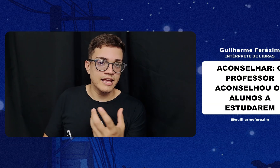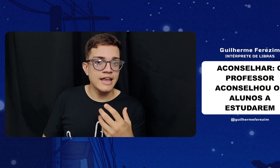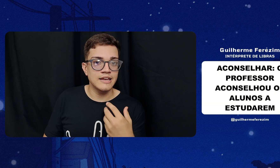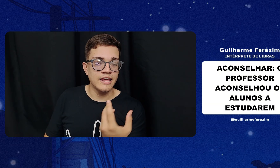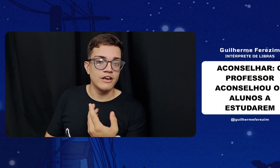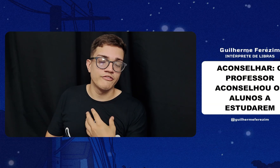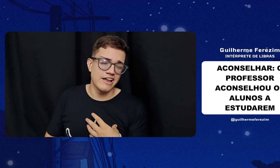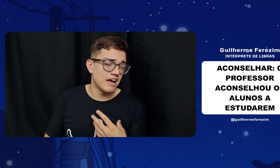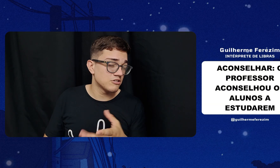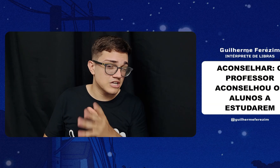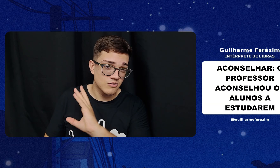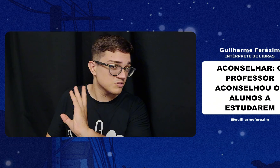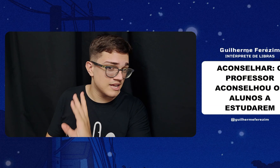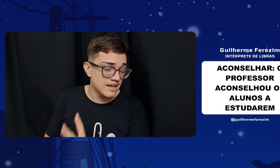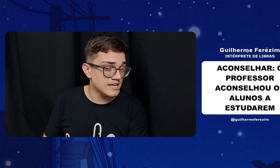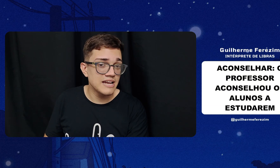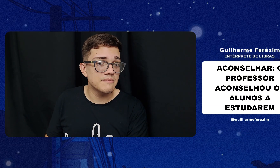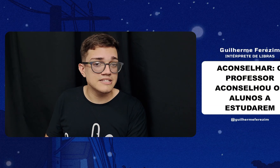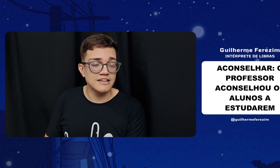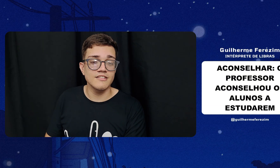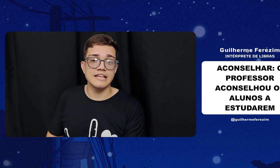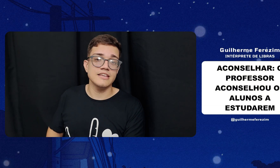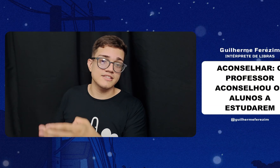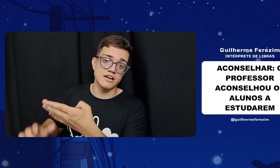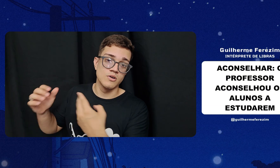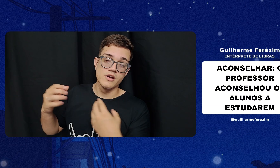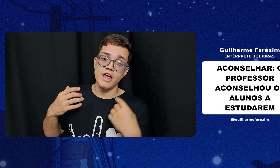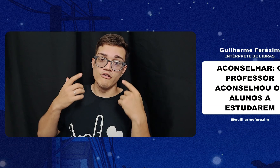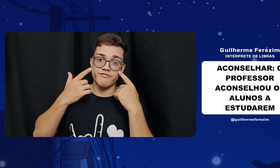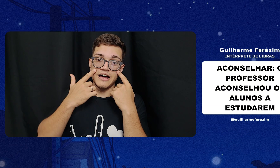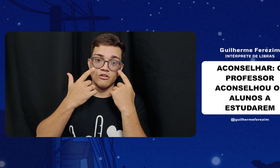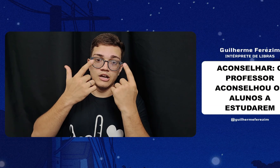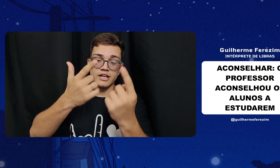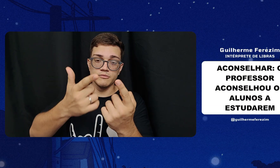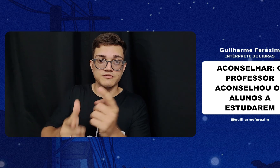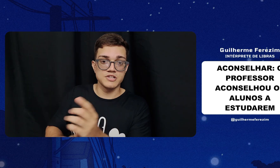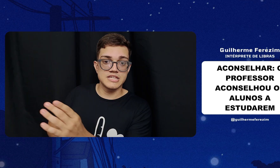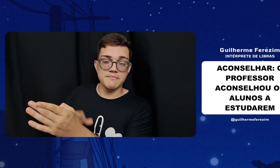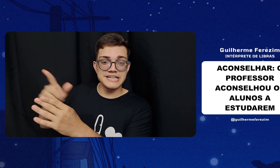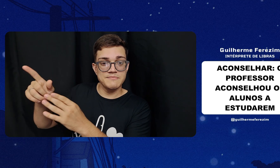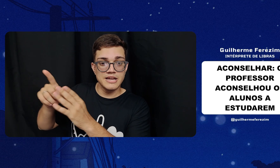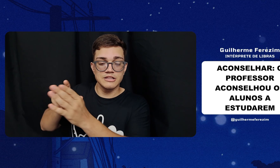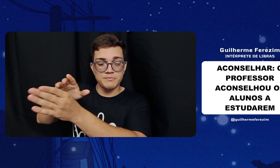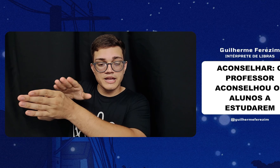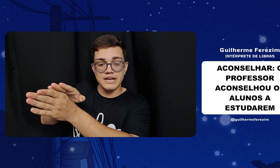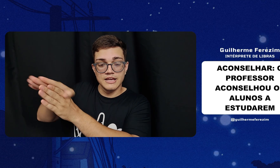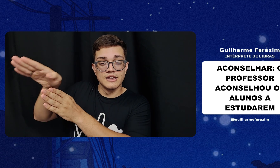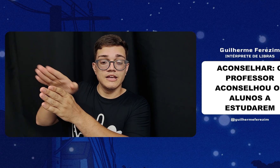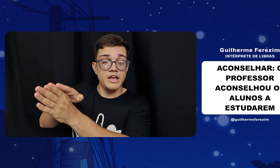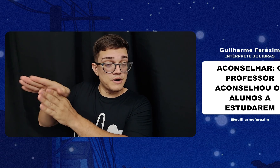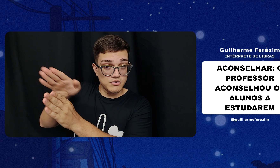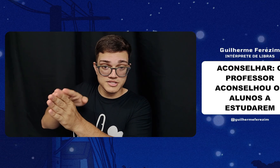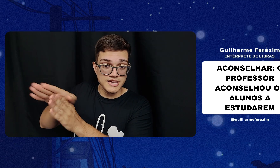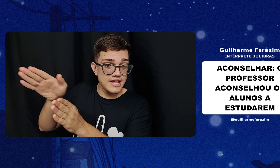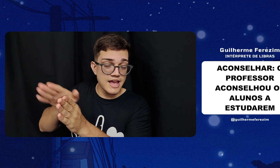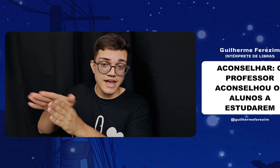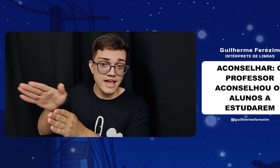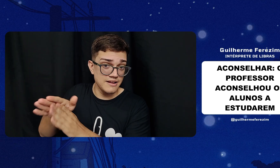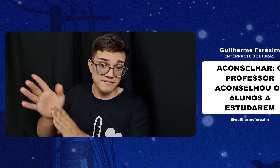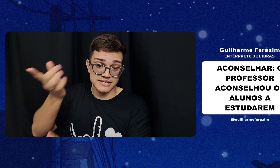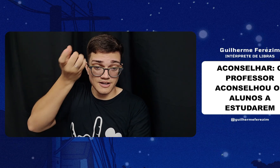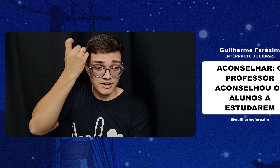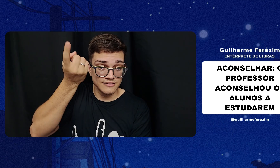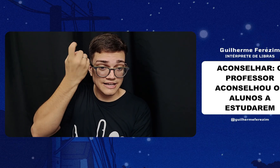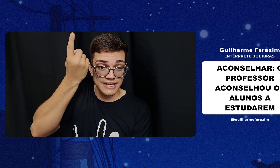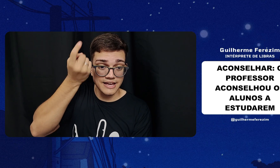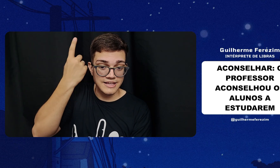aconselhar ele, né? Eu falo, eu já aconselhei ele, mas ele não dá atenção. Eu falo olhando pra você, mas mirando pra ele. Eu aconselhei ele,